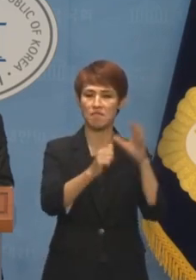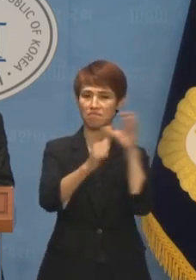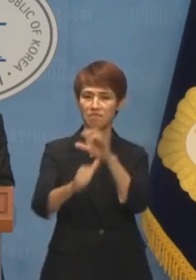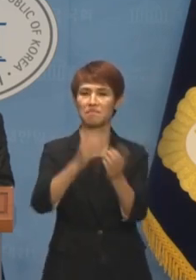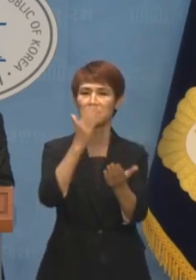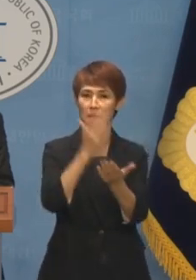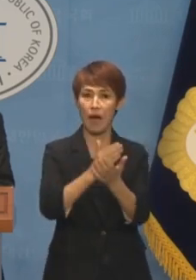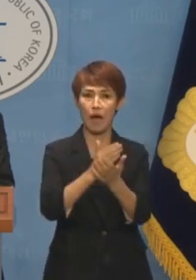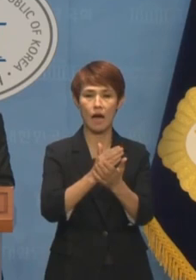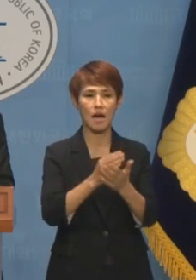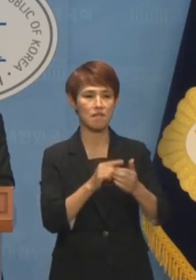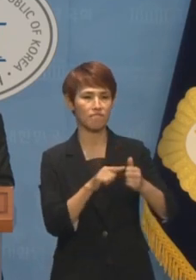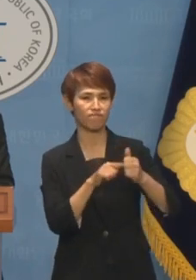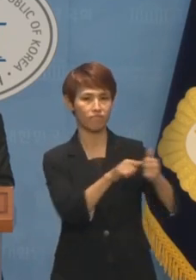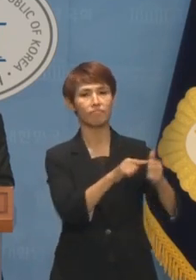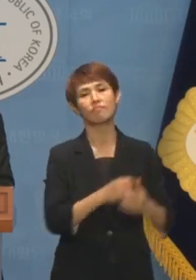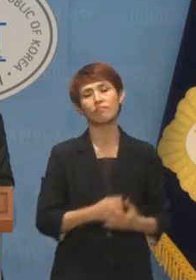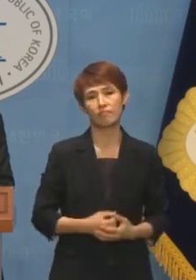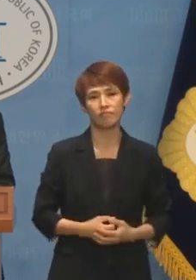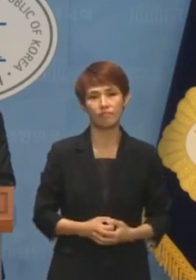재차 압박했습니다.